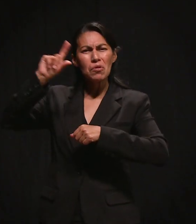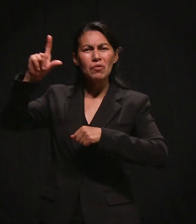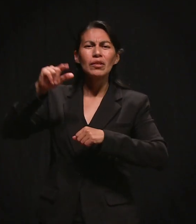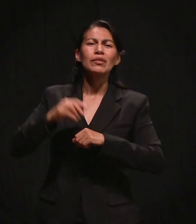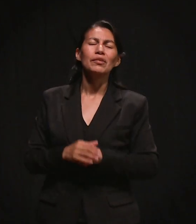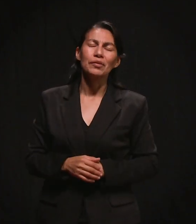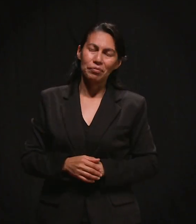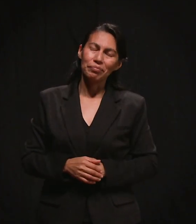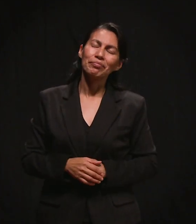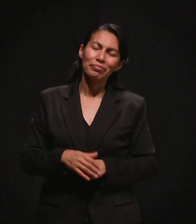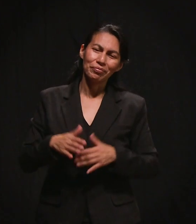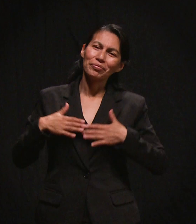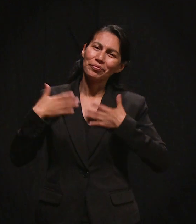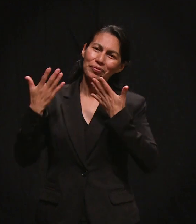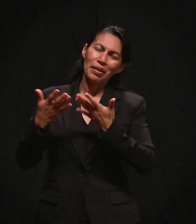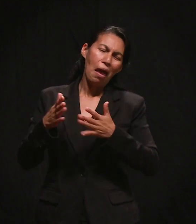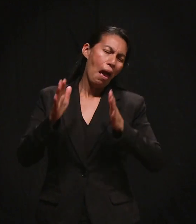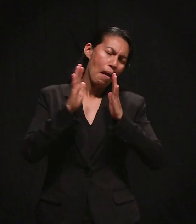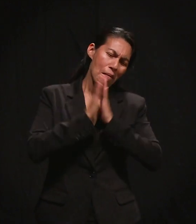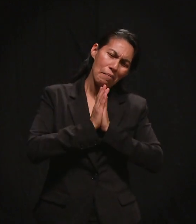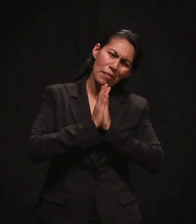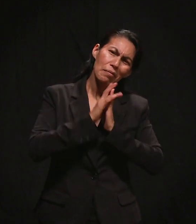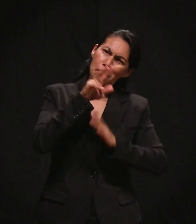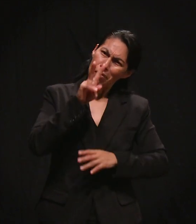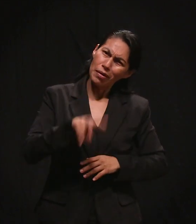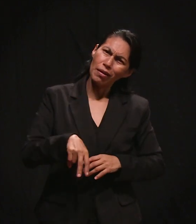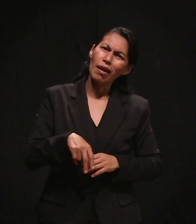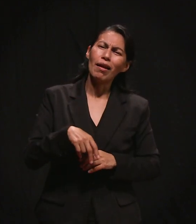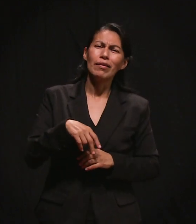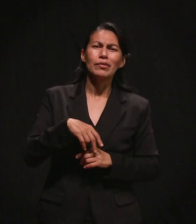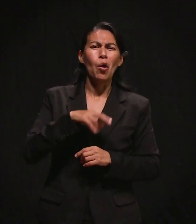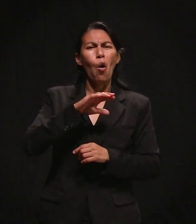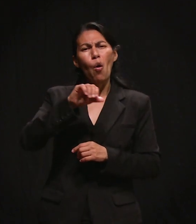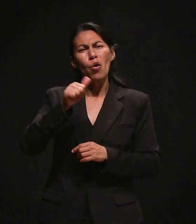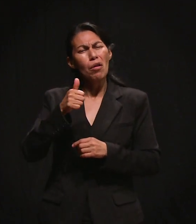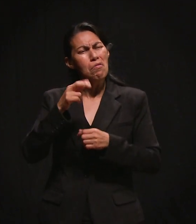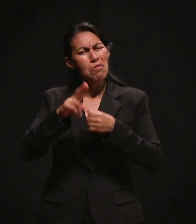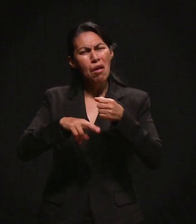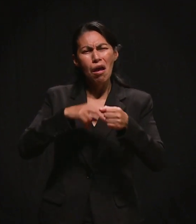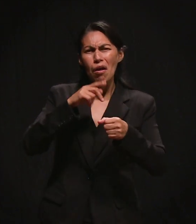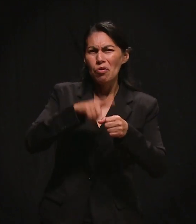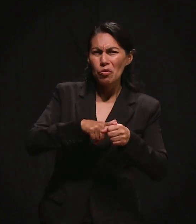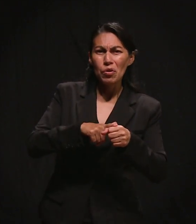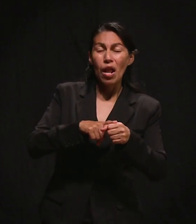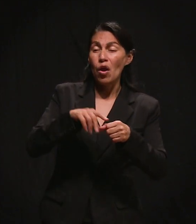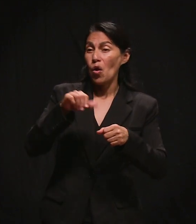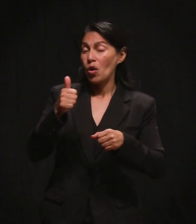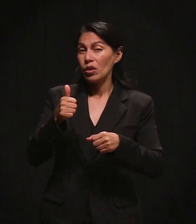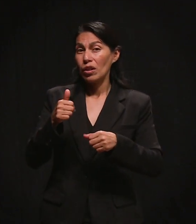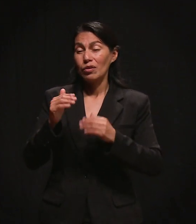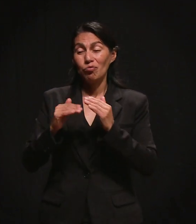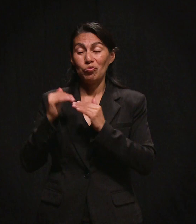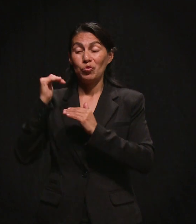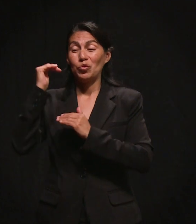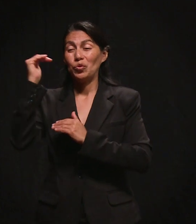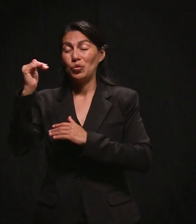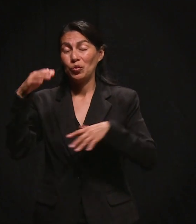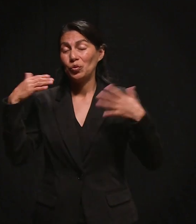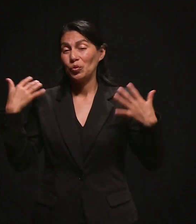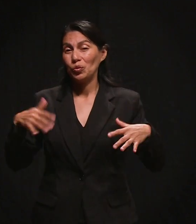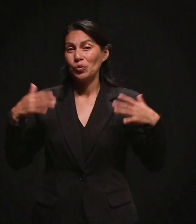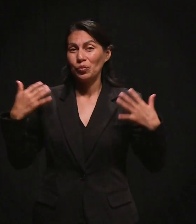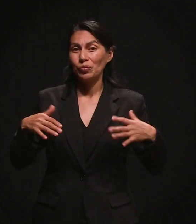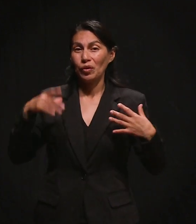Y muchas de manera natural y también sobrenatural. Dios no tiene obstáculo. Soy Andrea